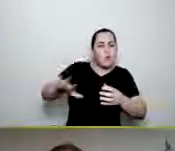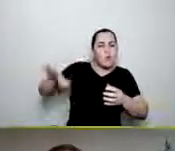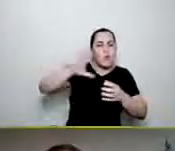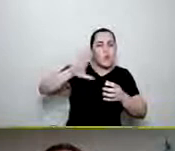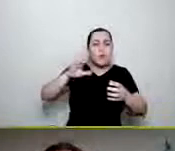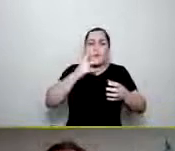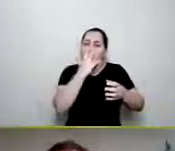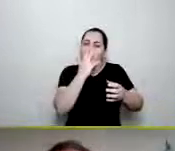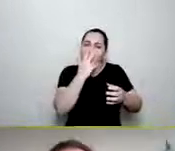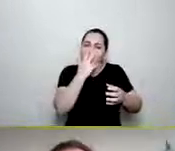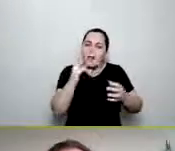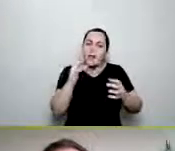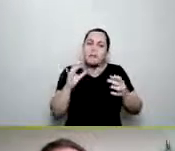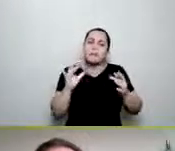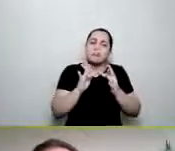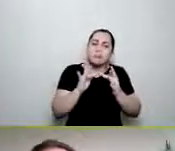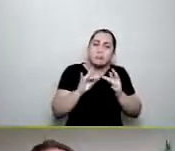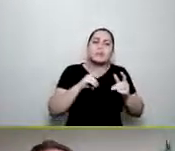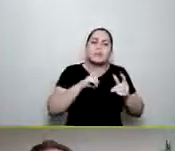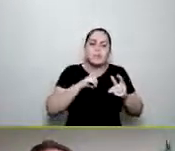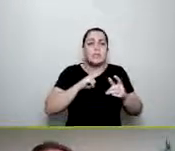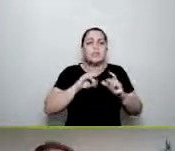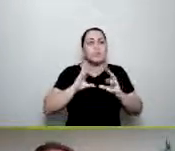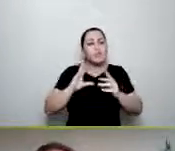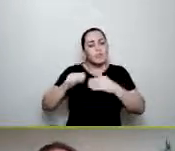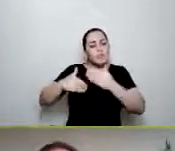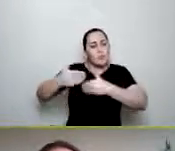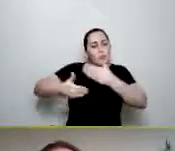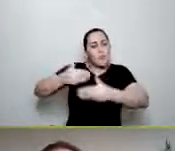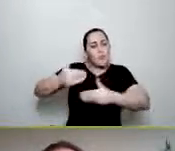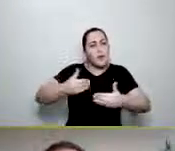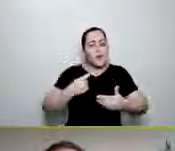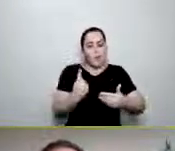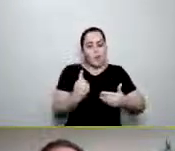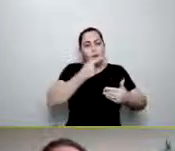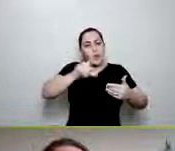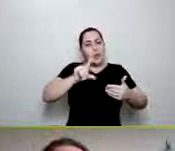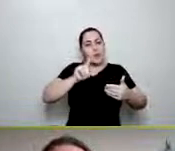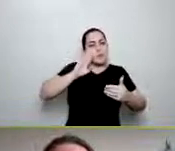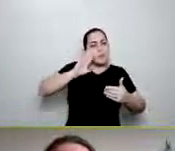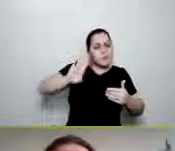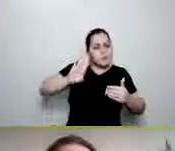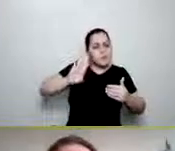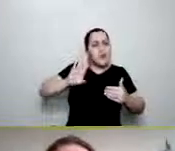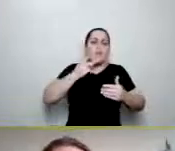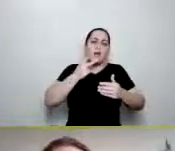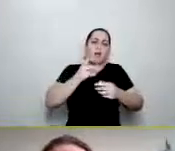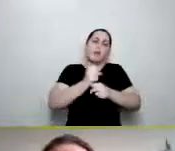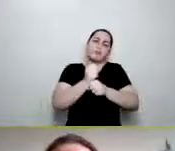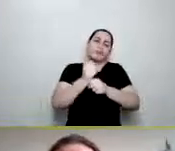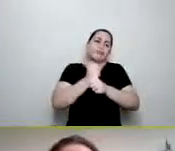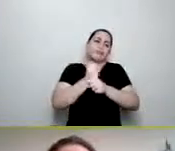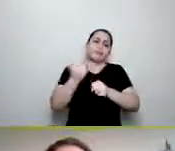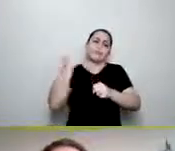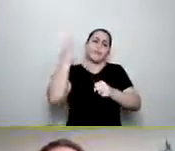quer dizer que elas todas se desenvolveram a partir de uma língua-mãe que foi falada alguns milênios atrás, uns